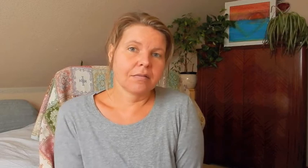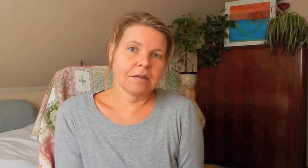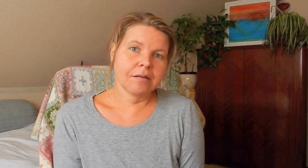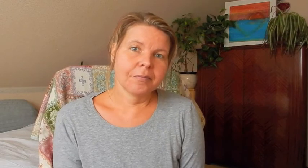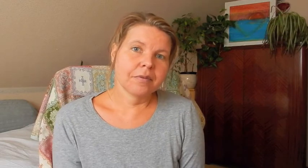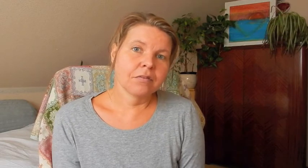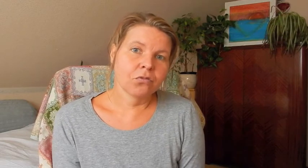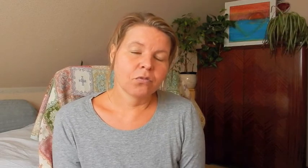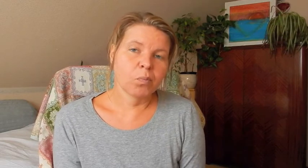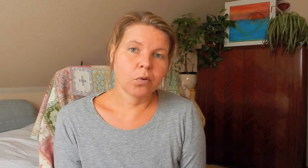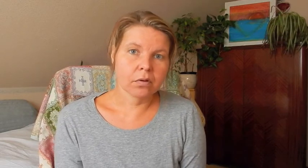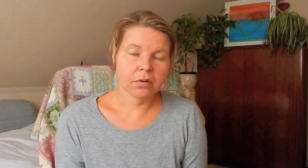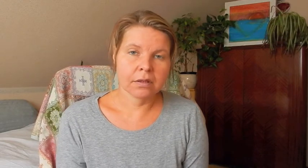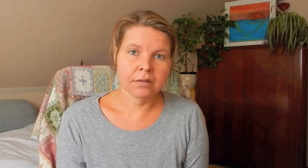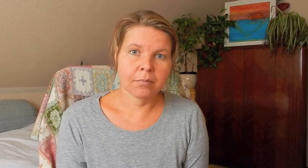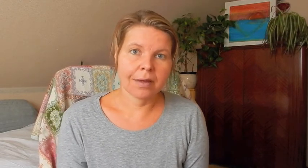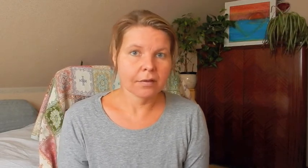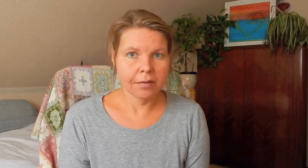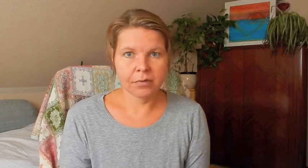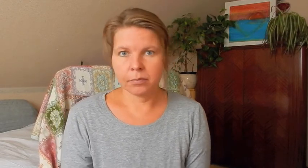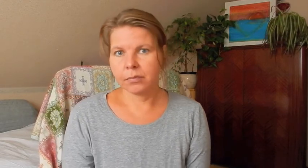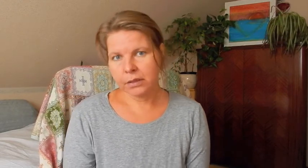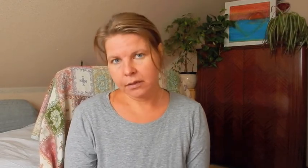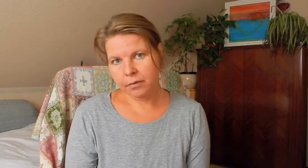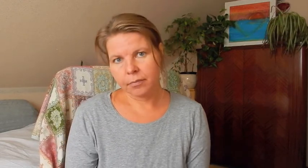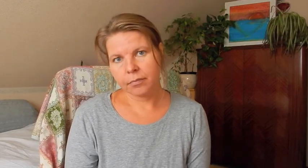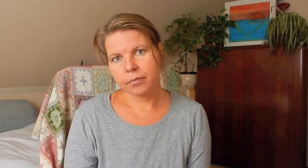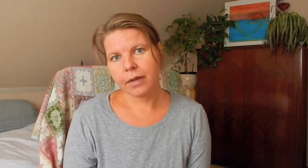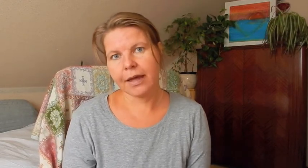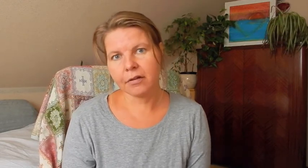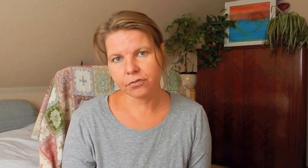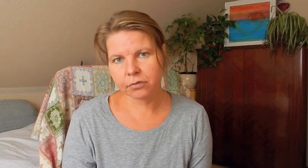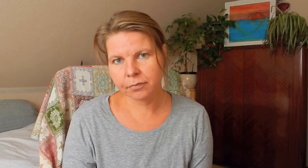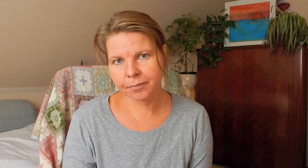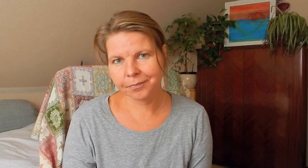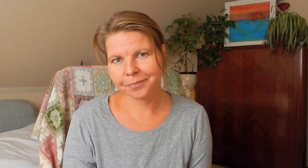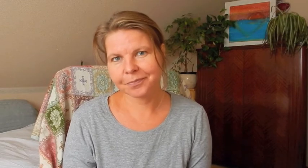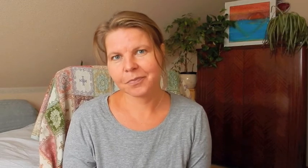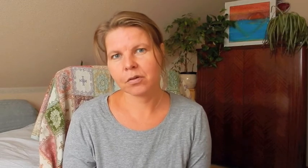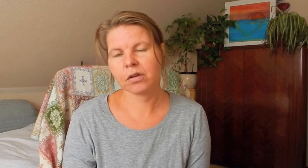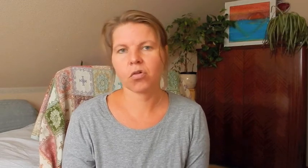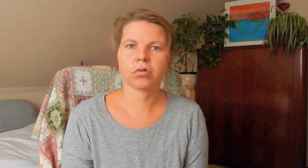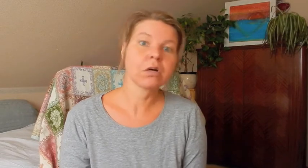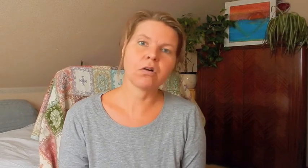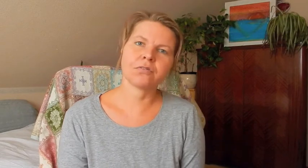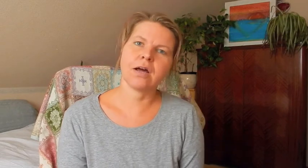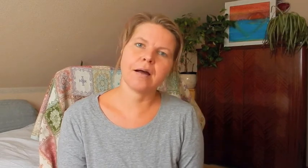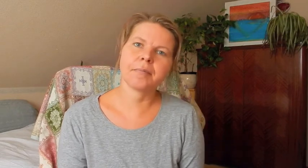jetzt diese 5 Punkte, die ich gemerkt habe, die mir helfen und auch schon geholfen haben,